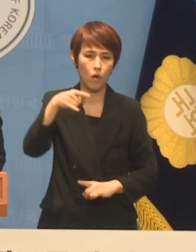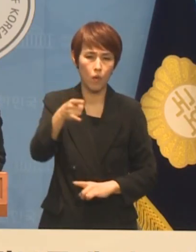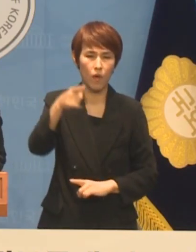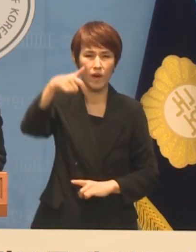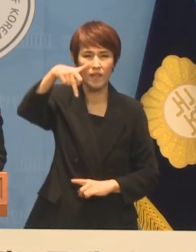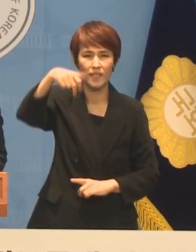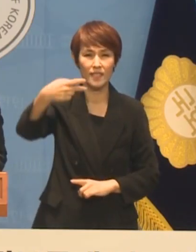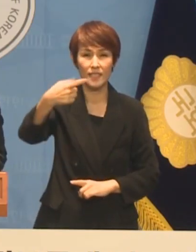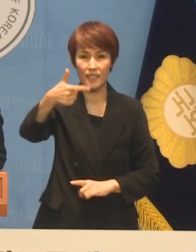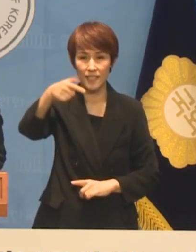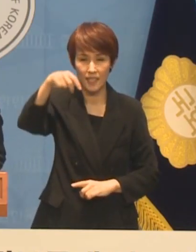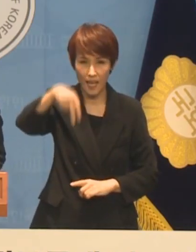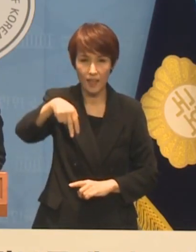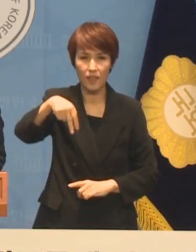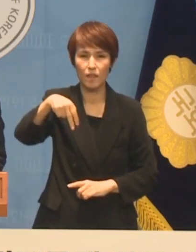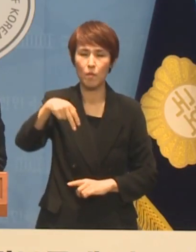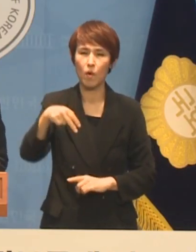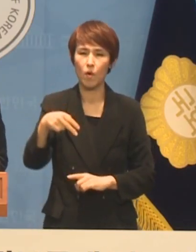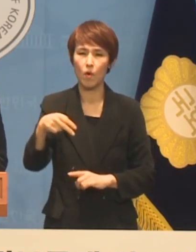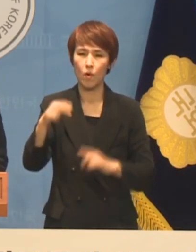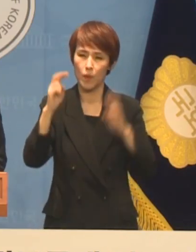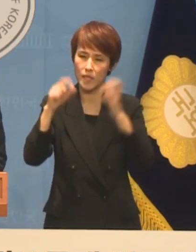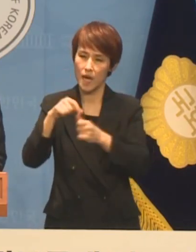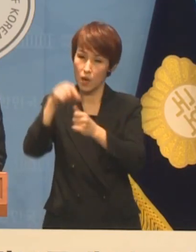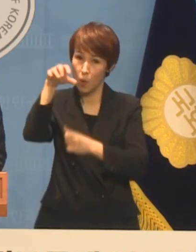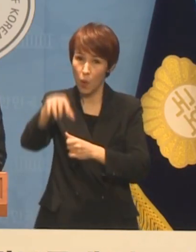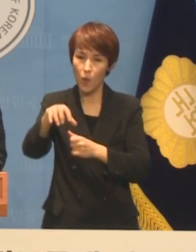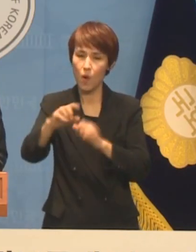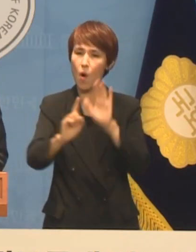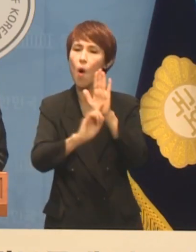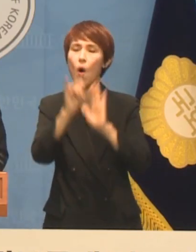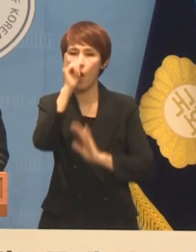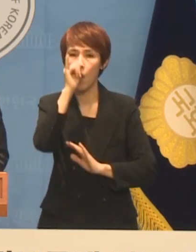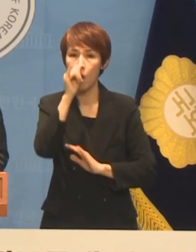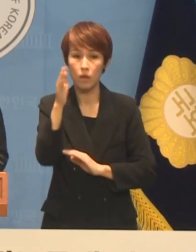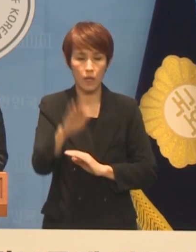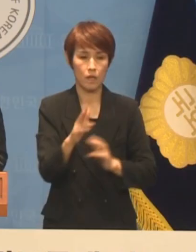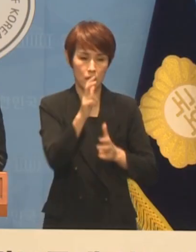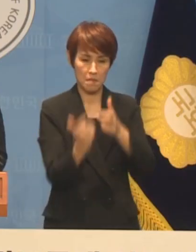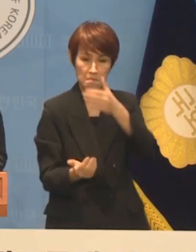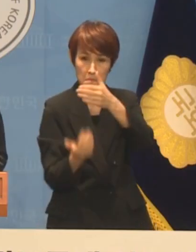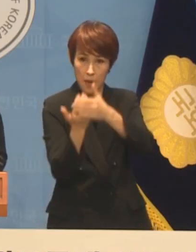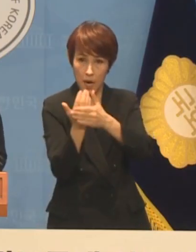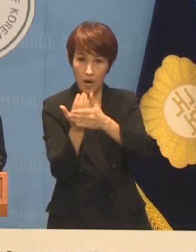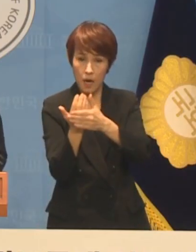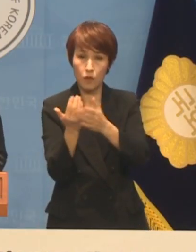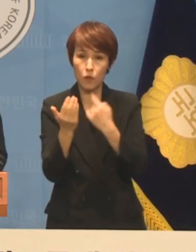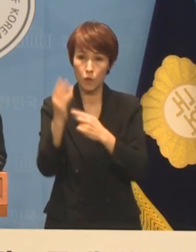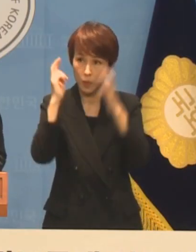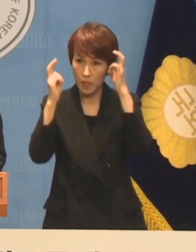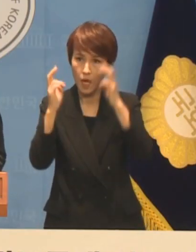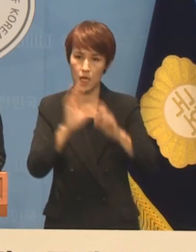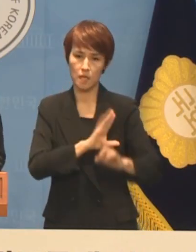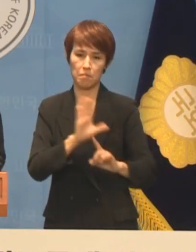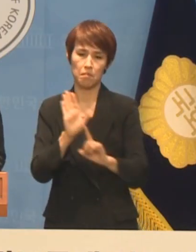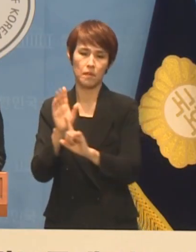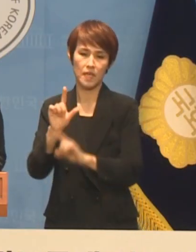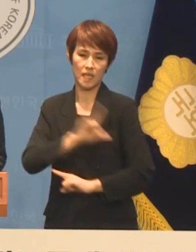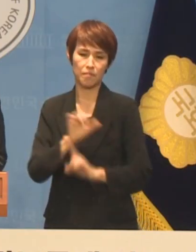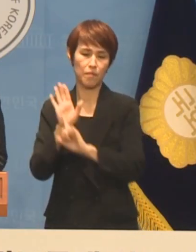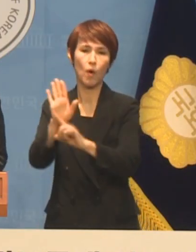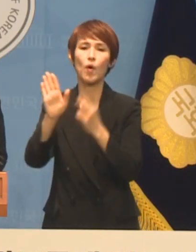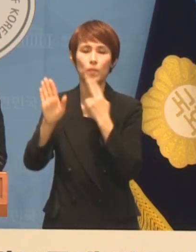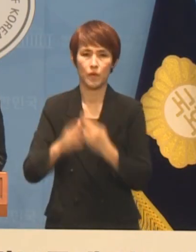굳이 인터넷에 공개가 되는데 산재 사고 발생 사업장은 공개가 되지 않습니다.